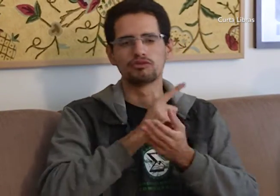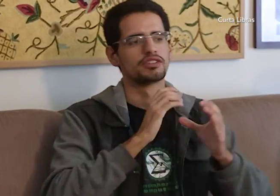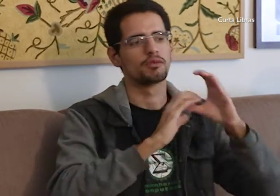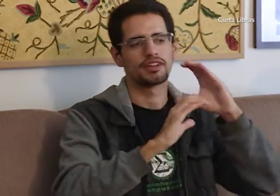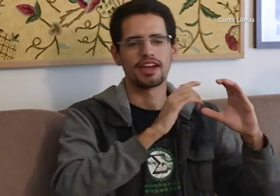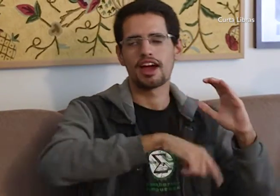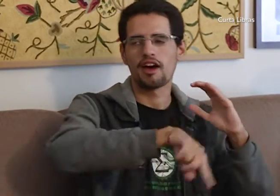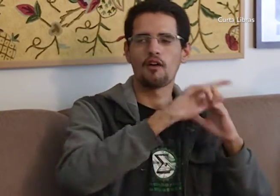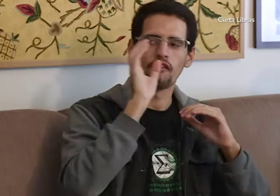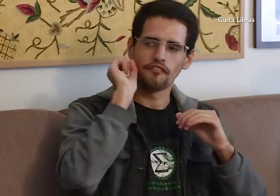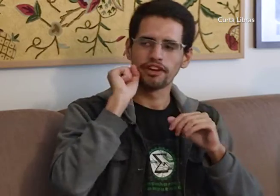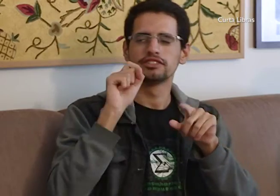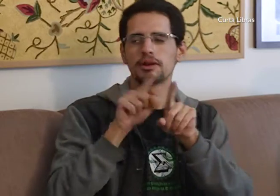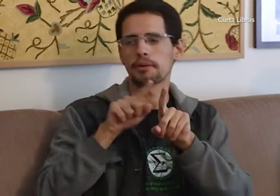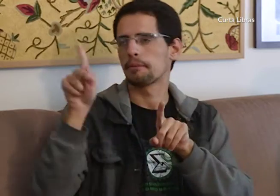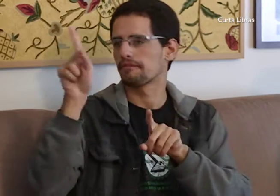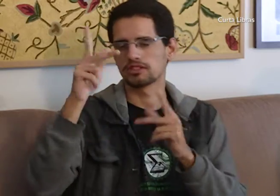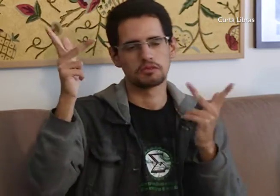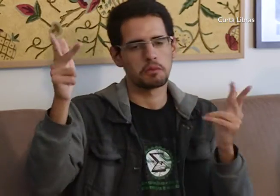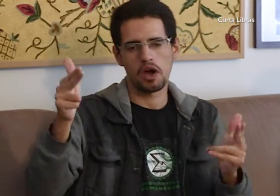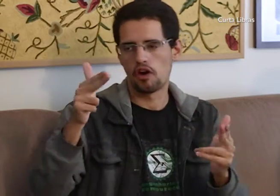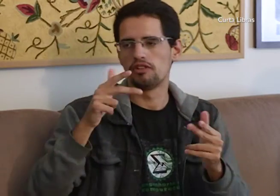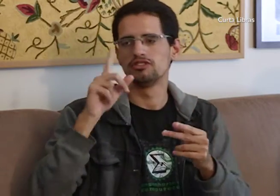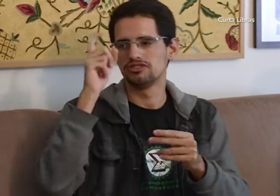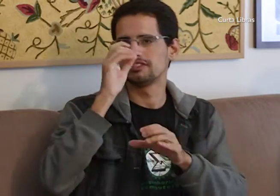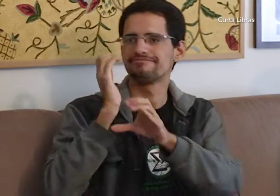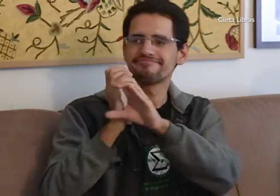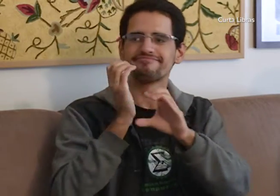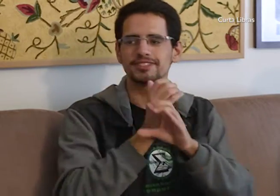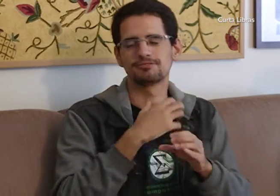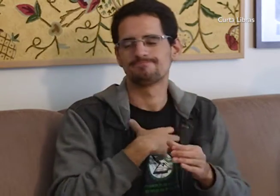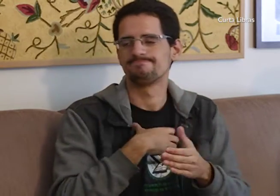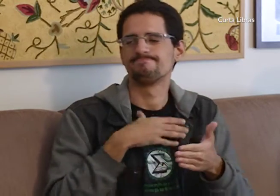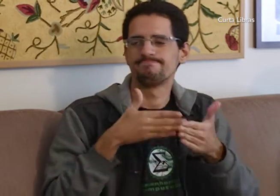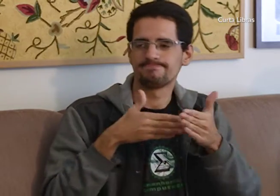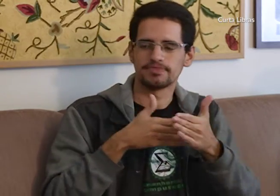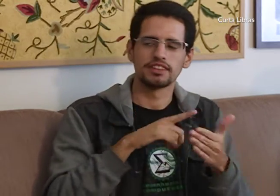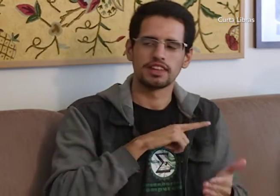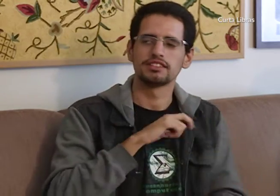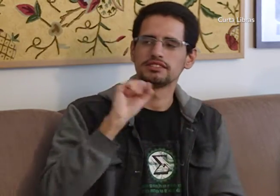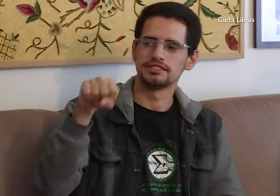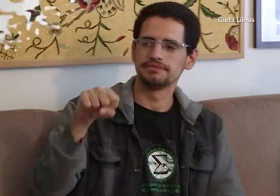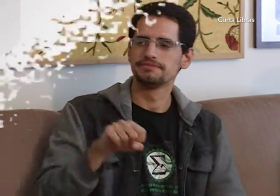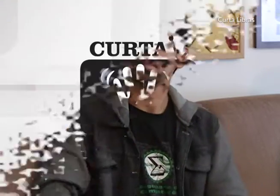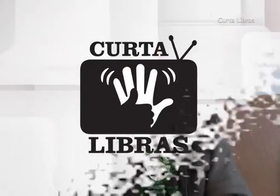intérprete para me comunicar com as pessoas ouvintes, sendo colegas ou professoras. Sinto essa limitação, sim.